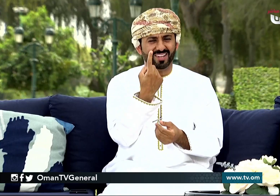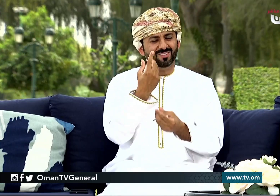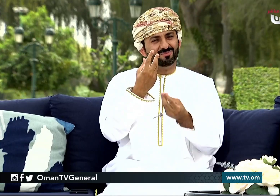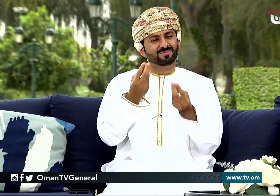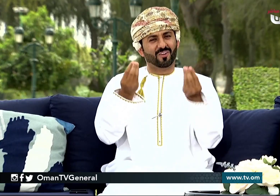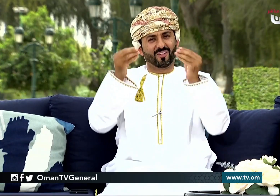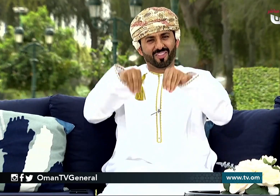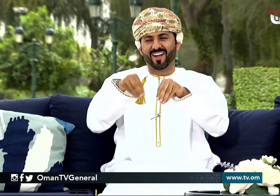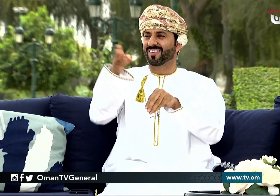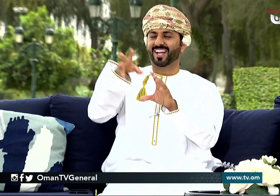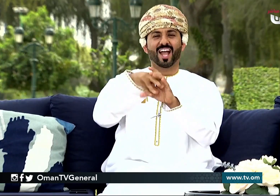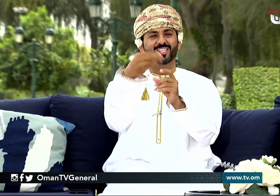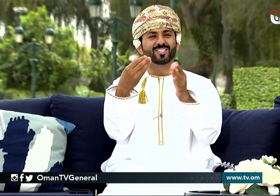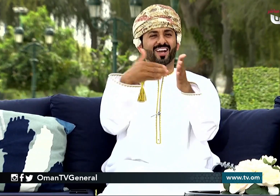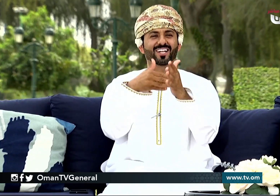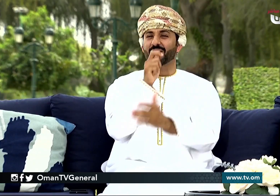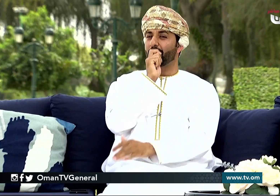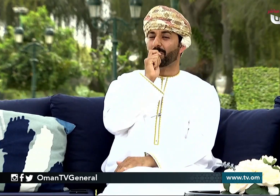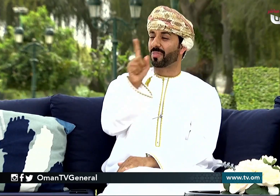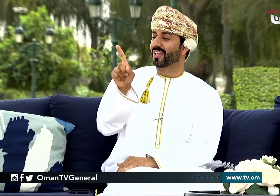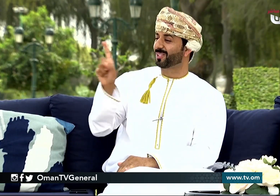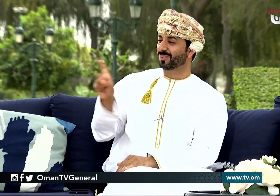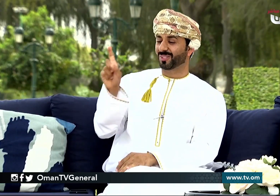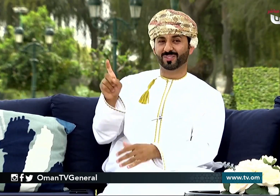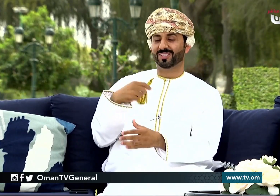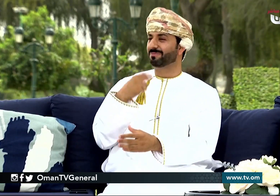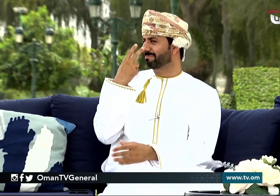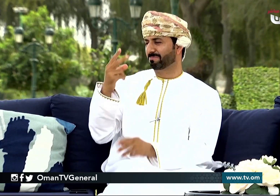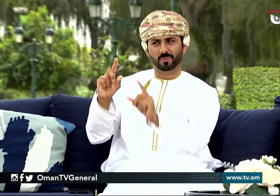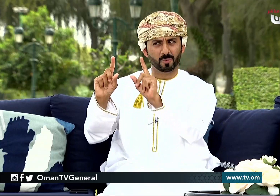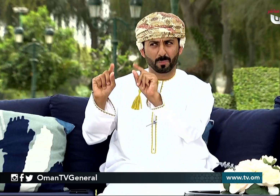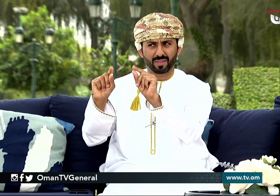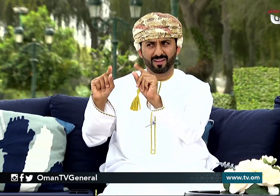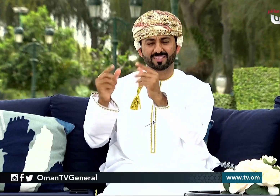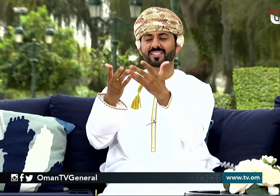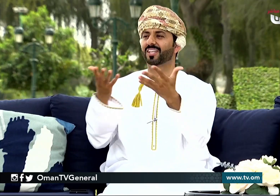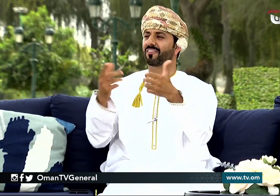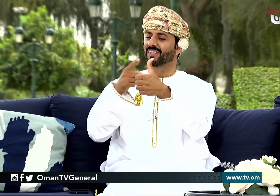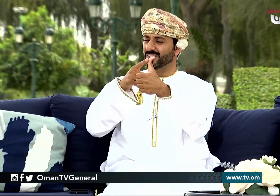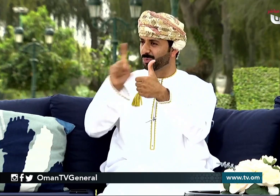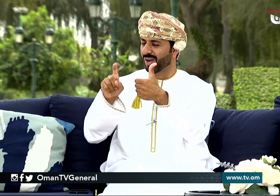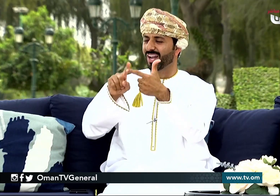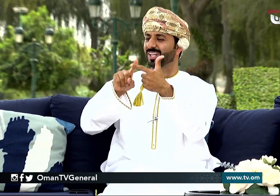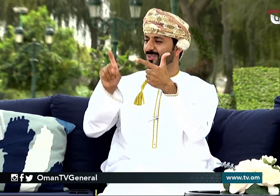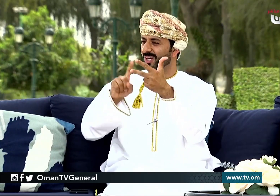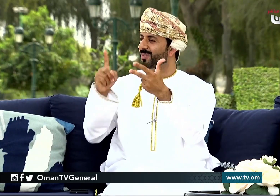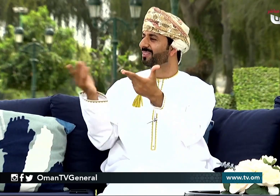أنا كمذيع أول كإعلامي أصم، لكن الآن نشاهد أيضا مذيع آخر وأيضا إعلاميين آخرين وممتازين جدا. كثير